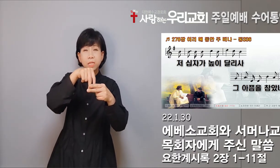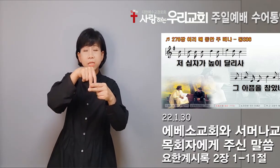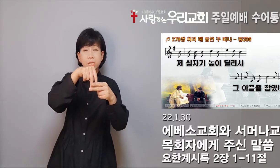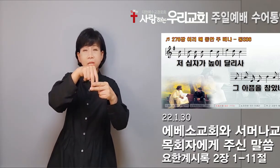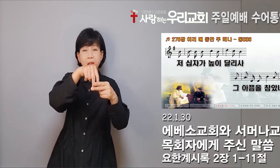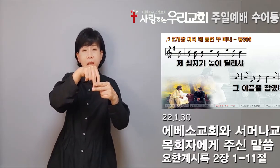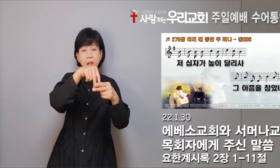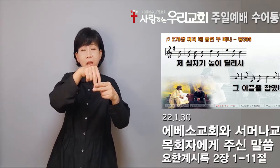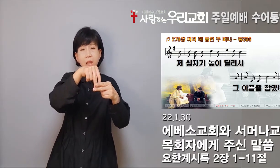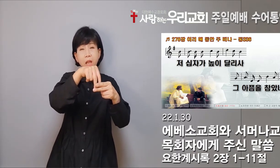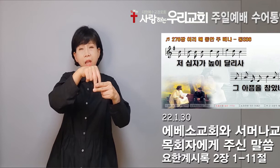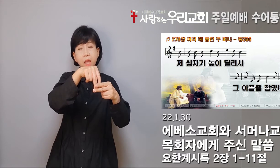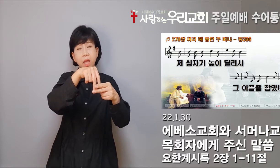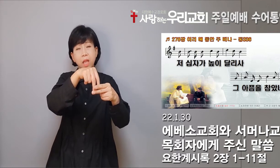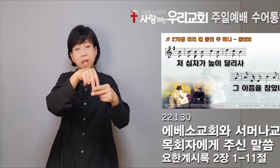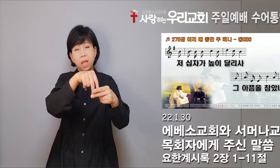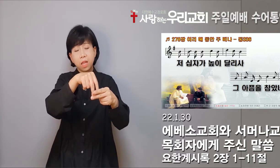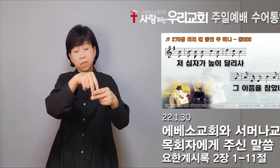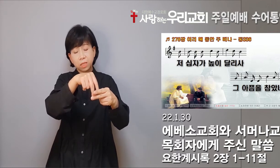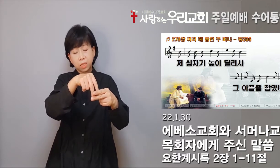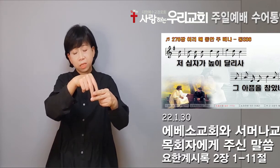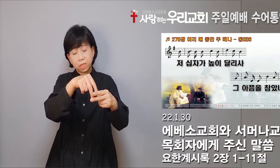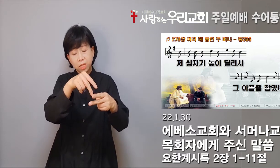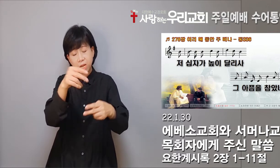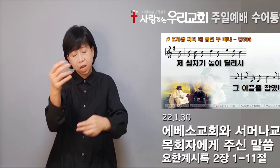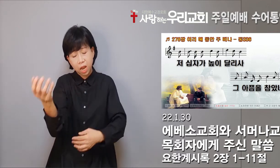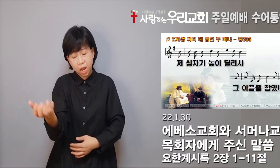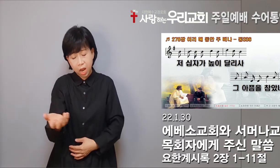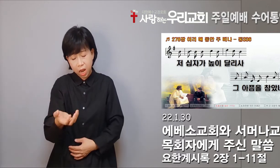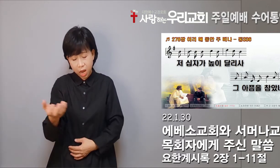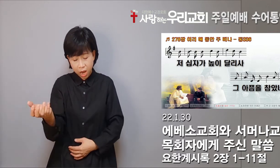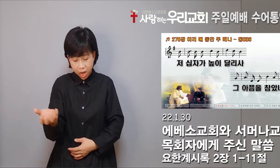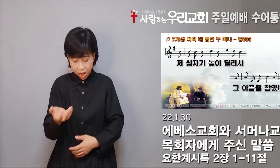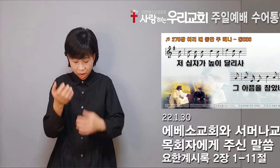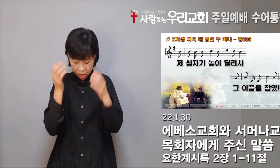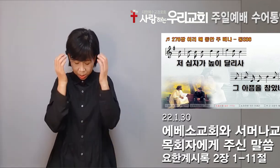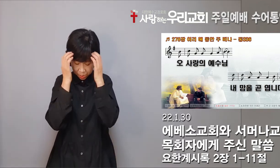달리사 그 아픔을